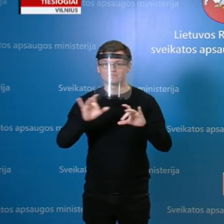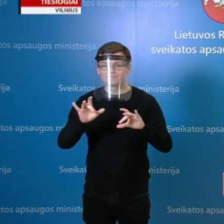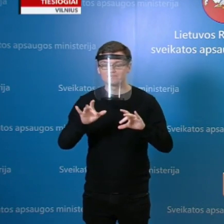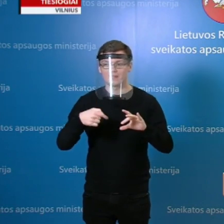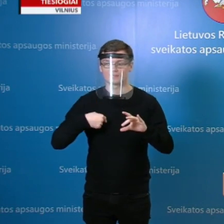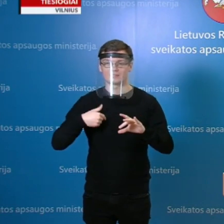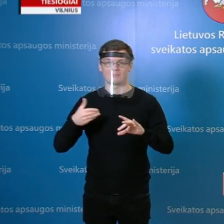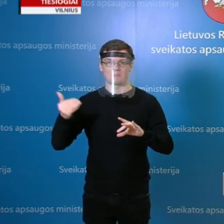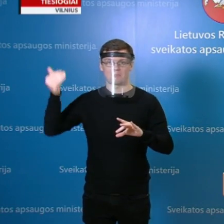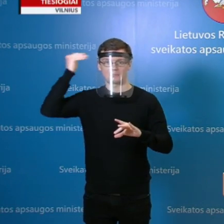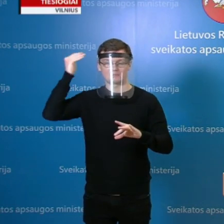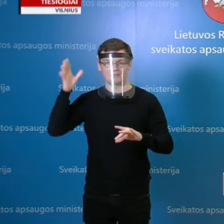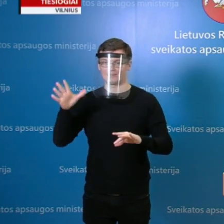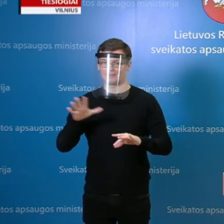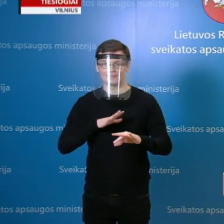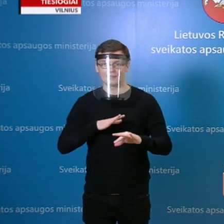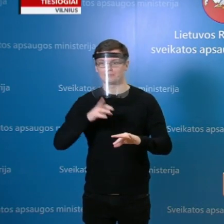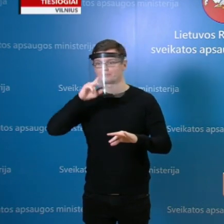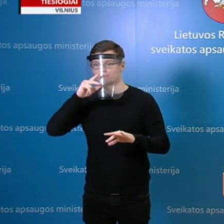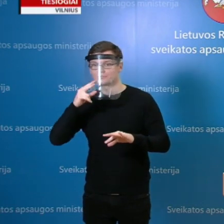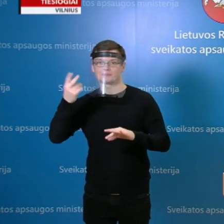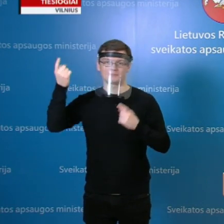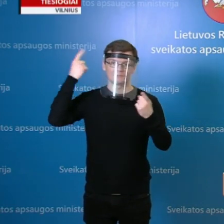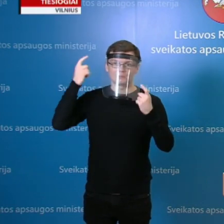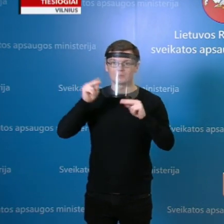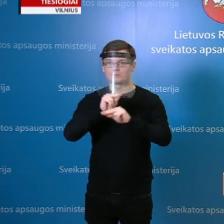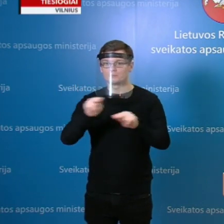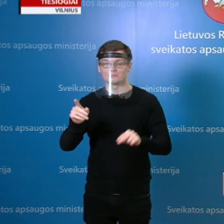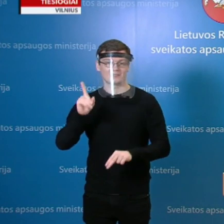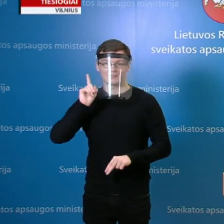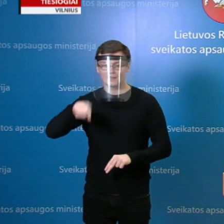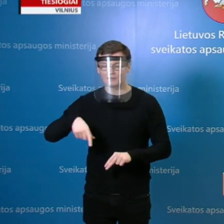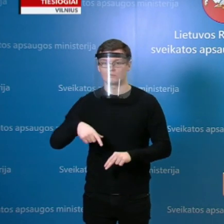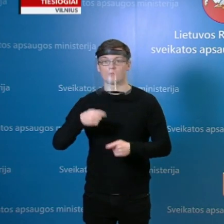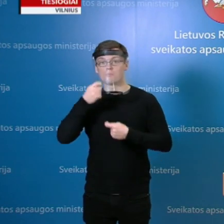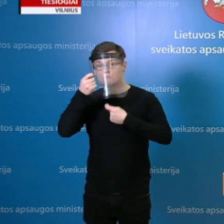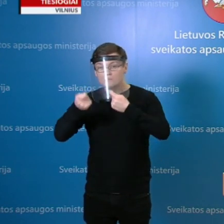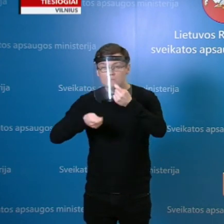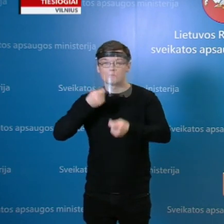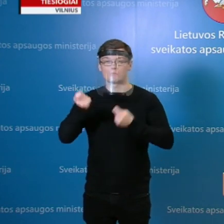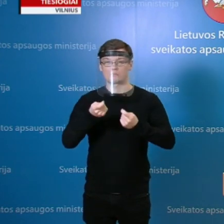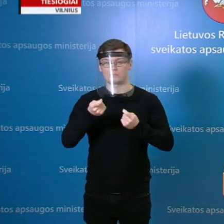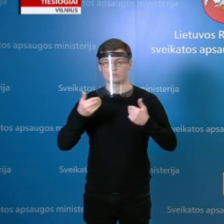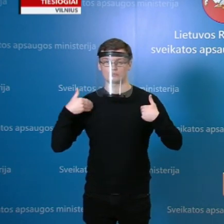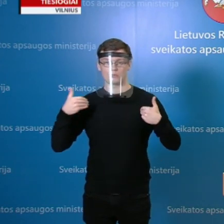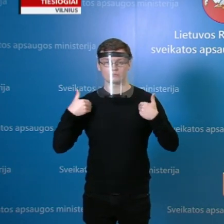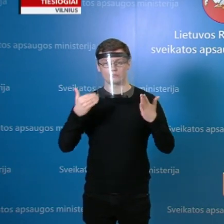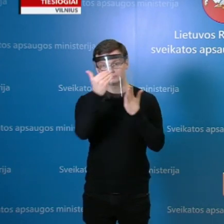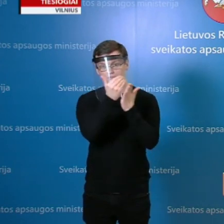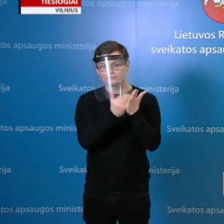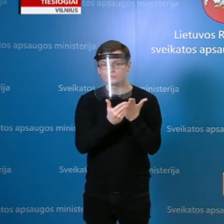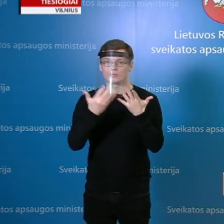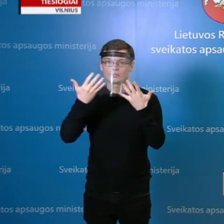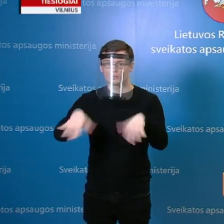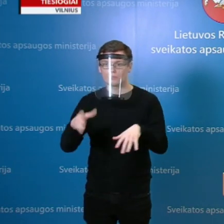neprisimindamas tikrai nenorėčiau suklaidinti, bet tikrai detalios rekomendacijos jos yra paskelbtos, o